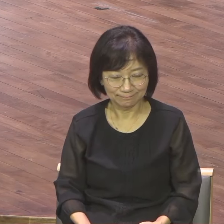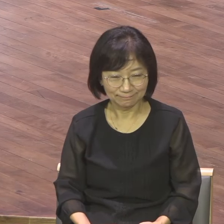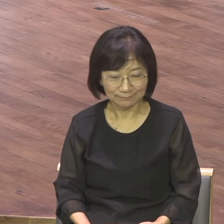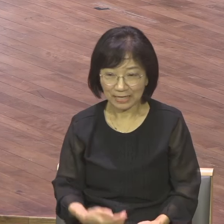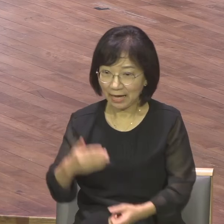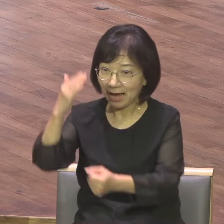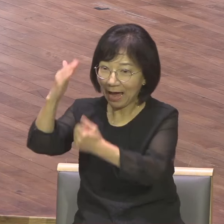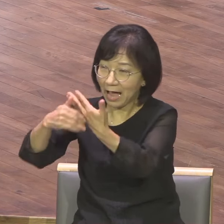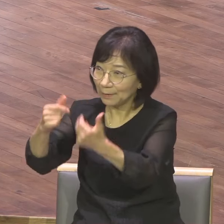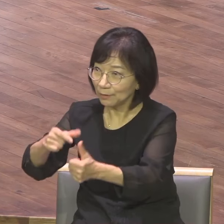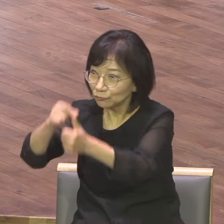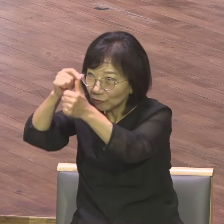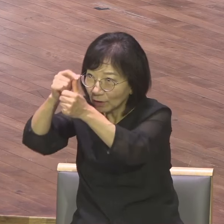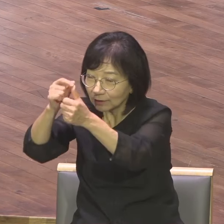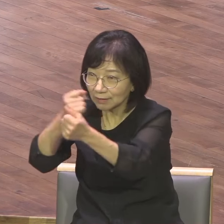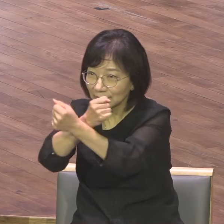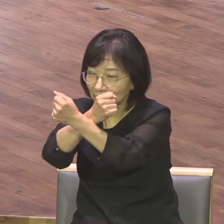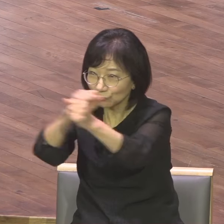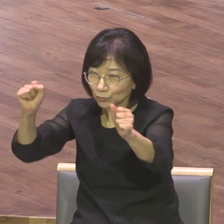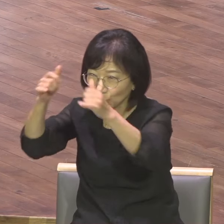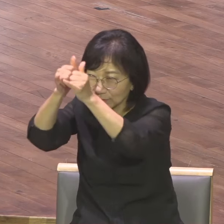쓰임 받느냐 못 받느냐.